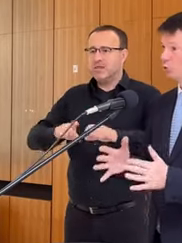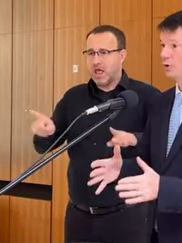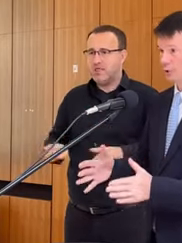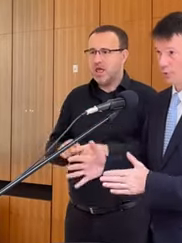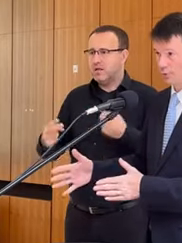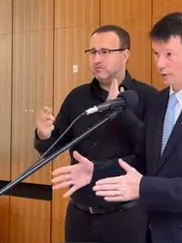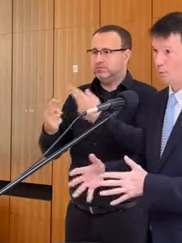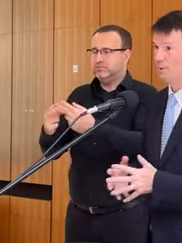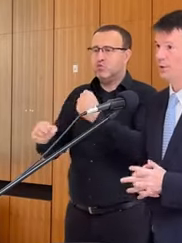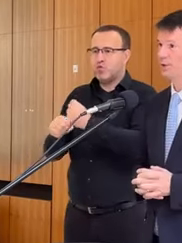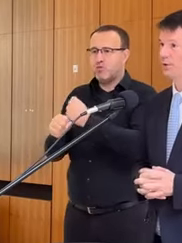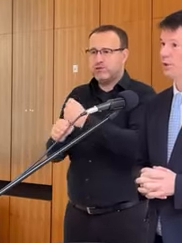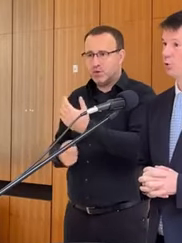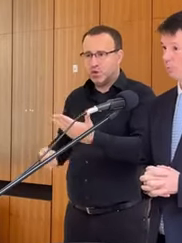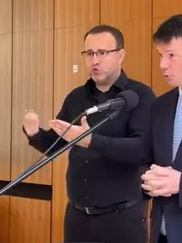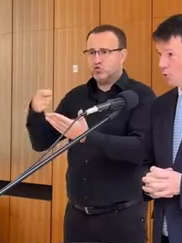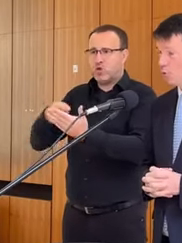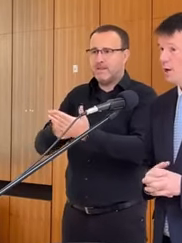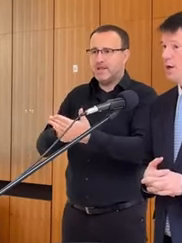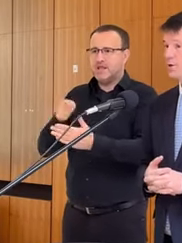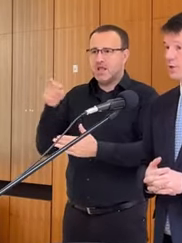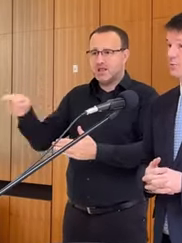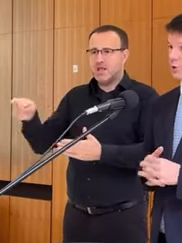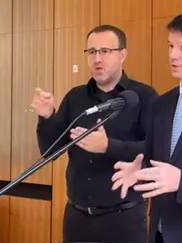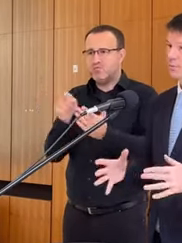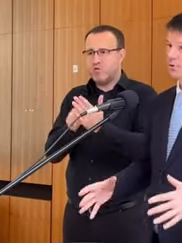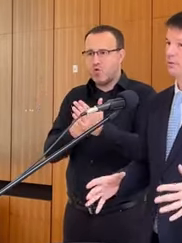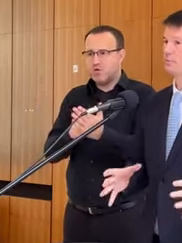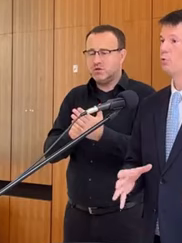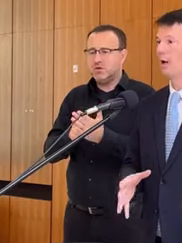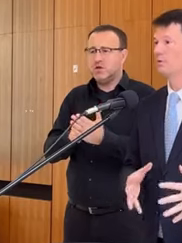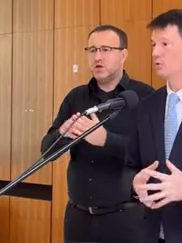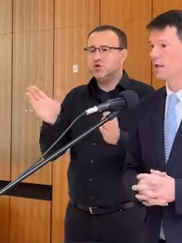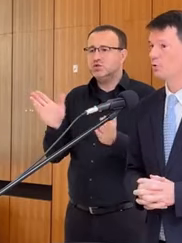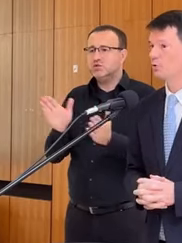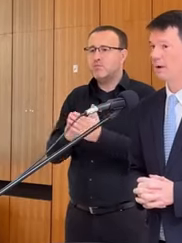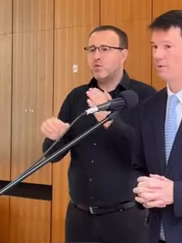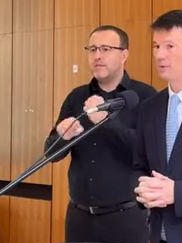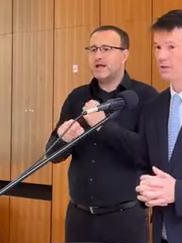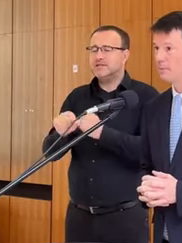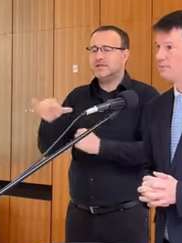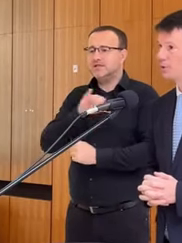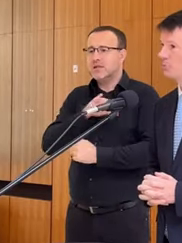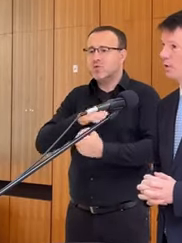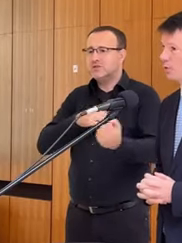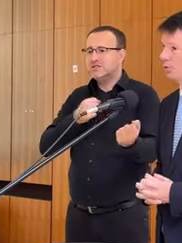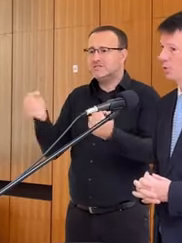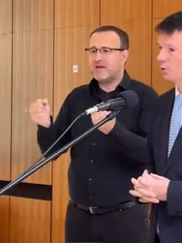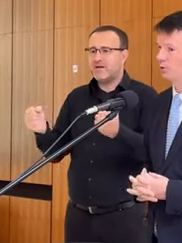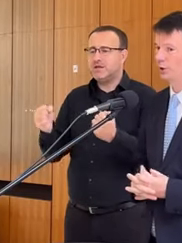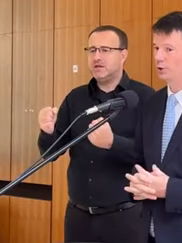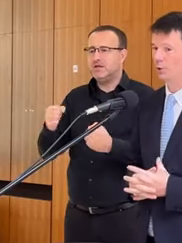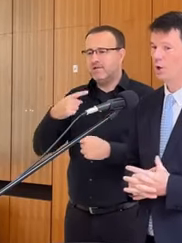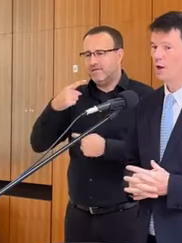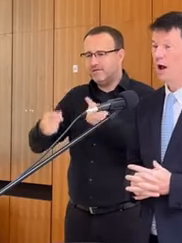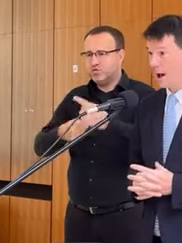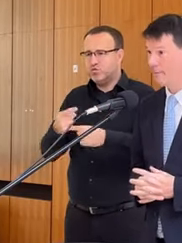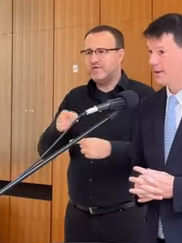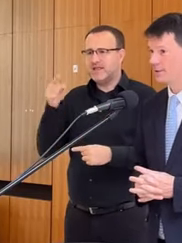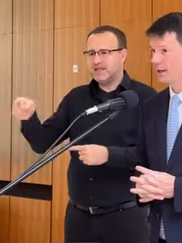urobiť dodatkové doplnenie týchto bodov s tým, že samozrejme v spolupráci so samosprávami zabezpečíme chod